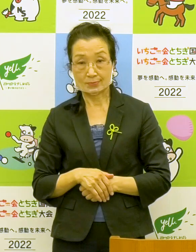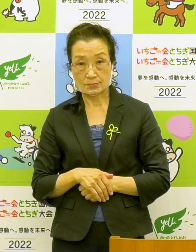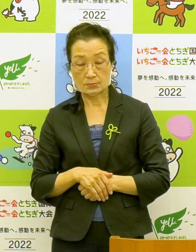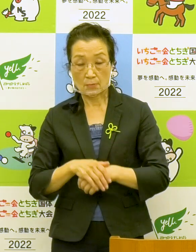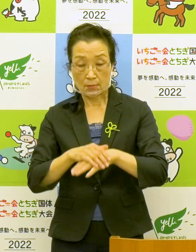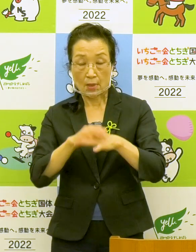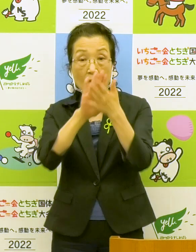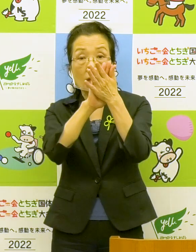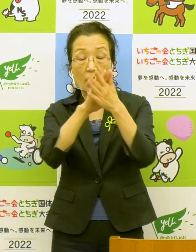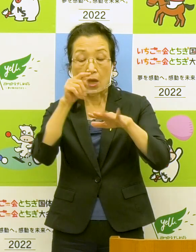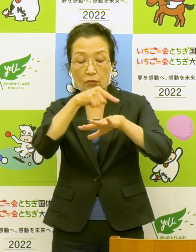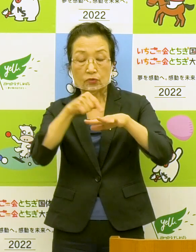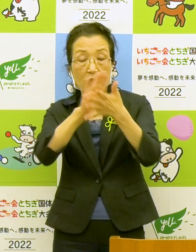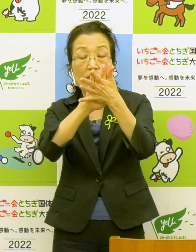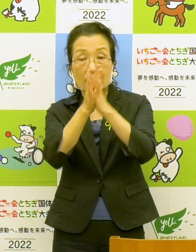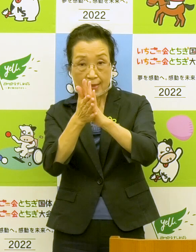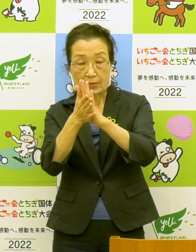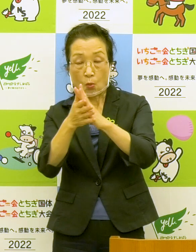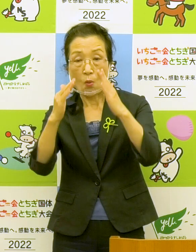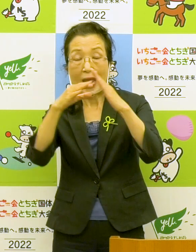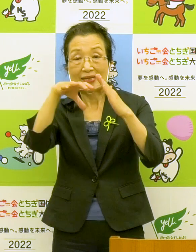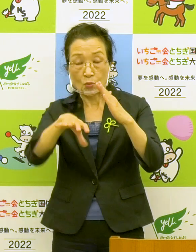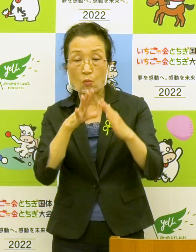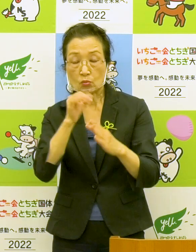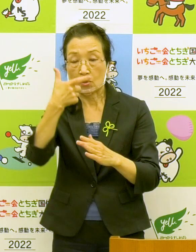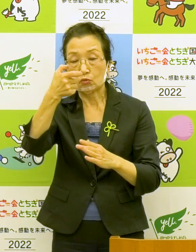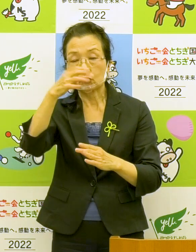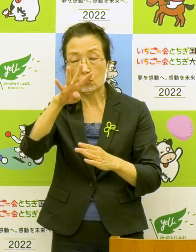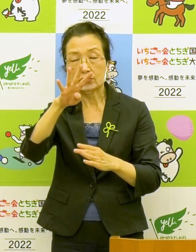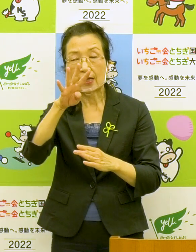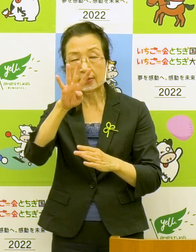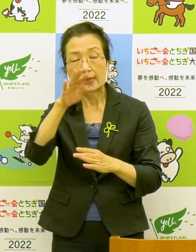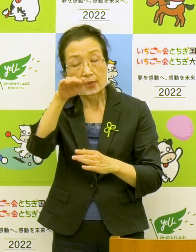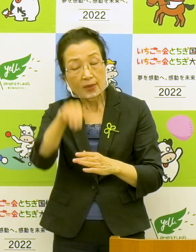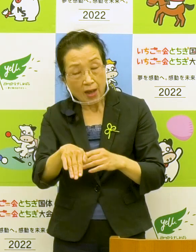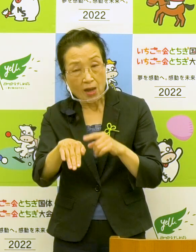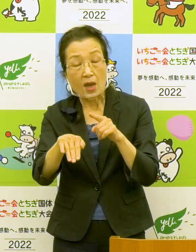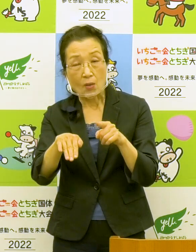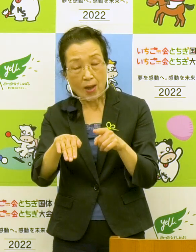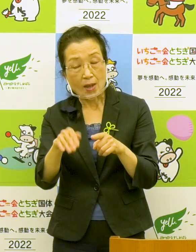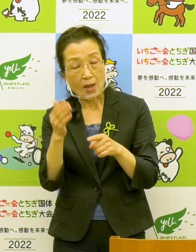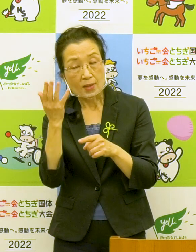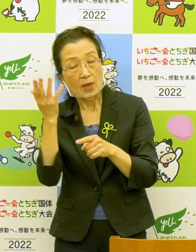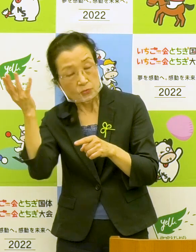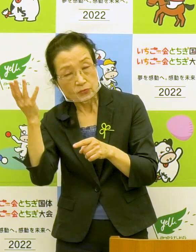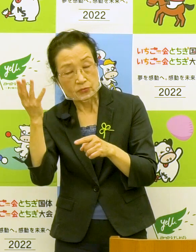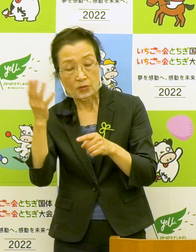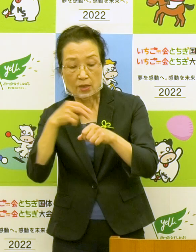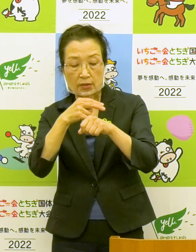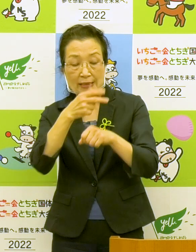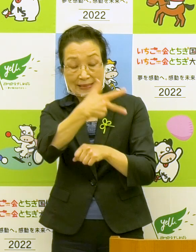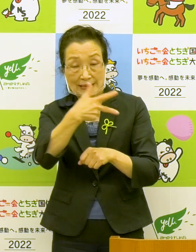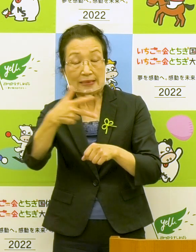の方の接種会場、64歳以下の方はですね、おそらく市が接種券を発送してから